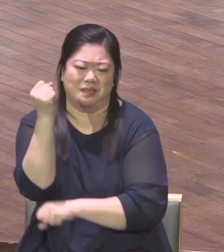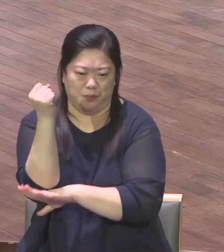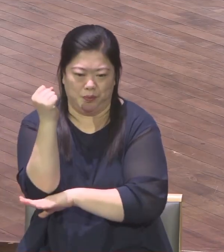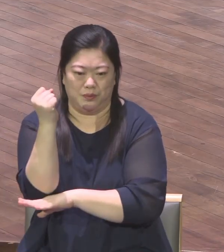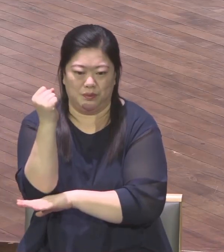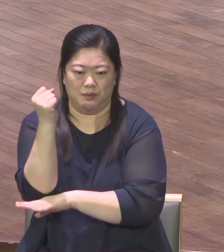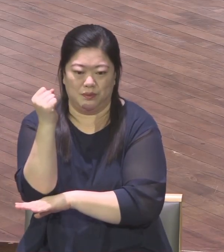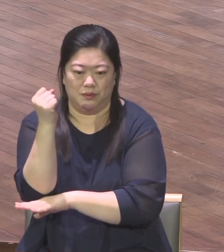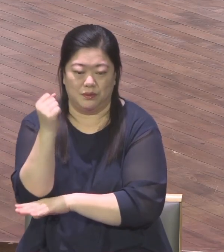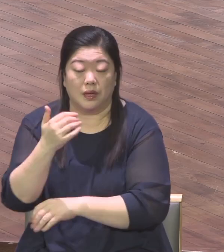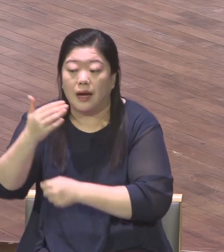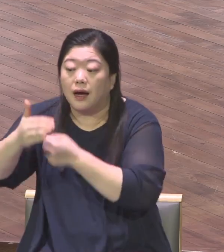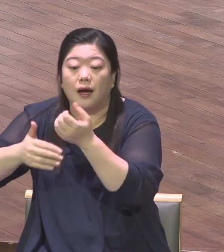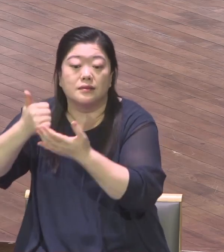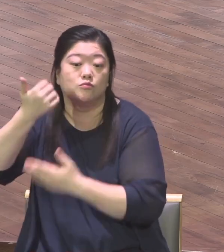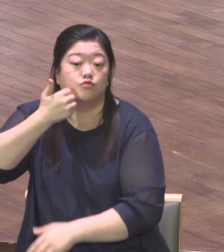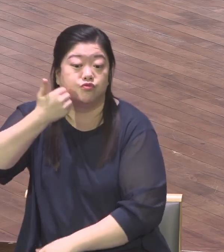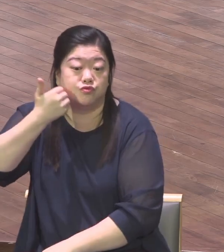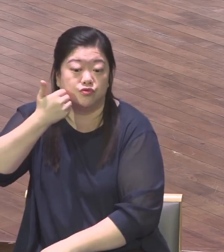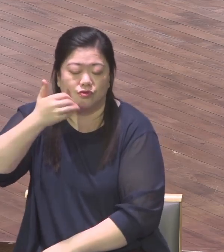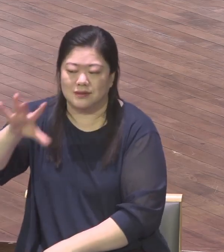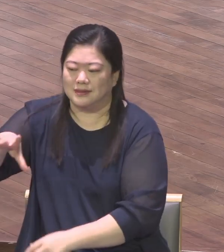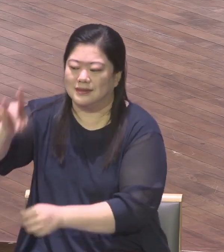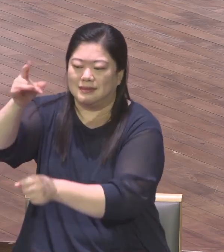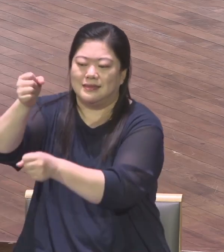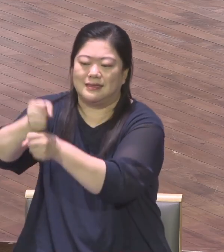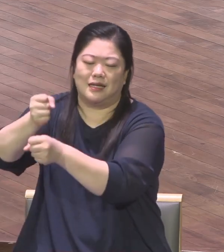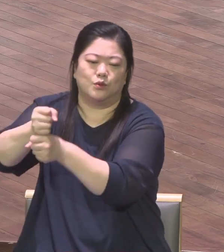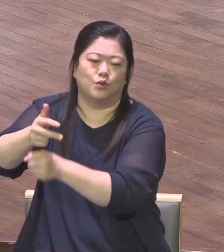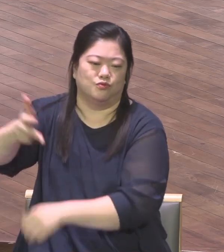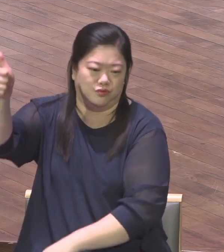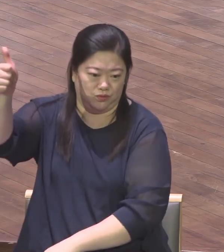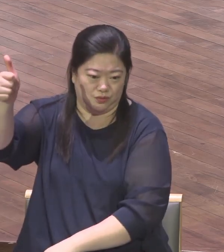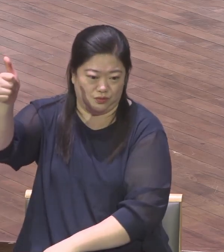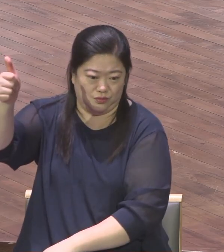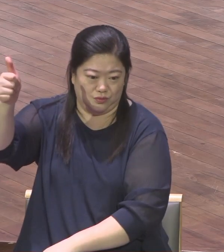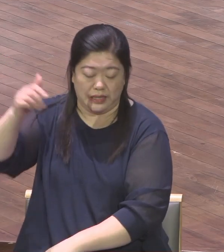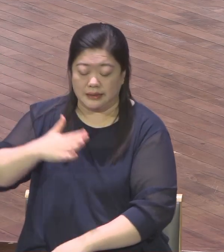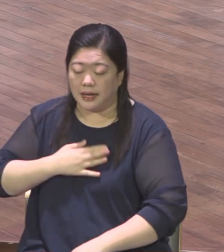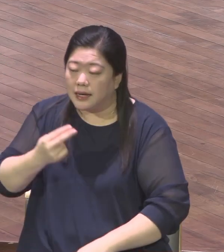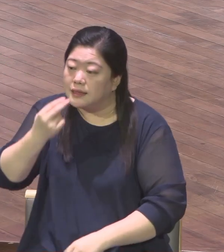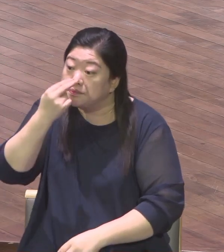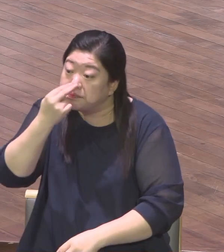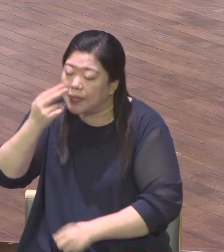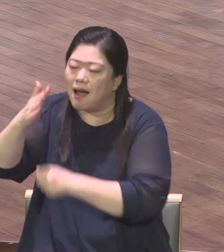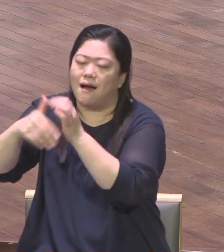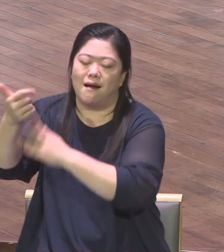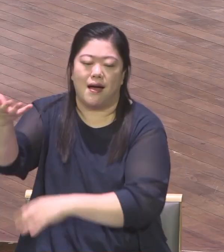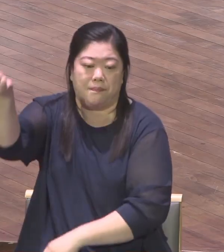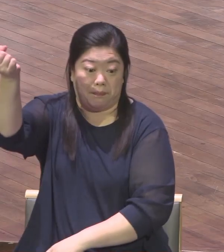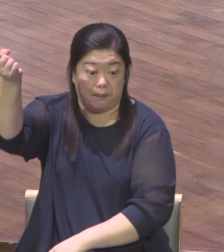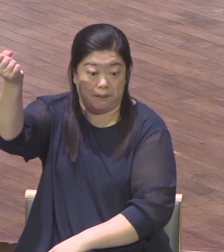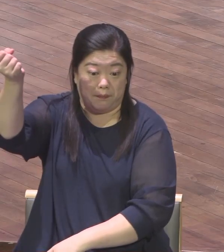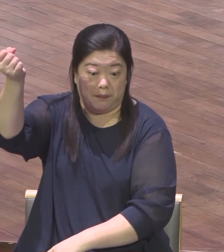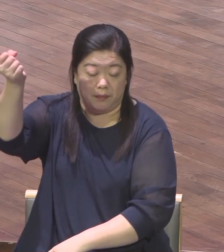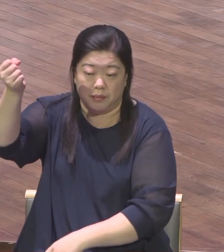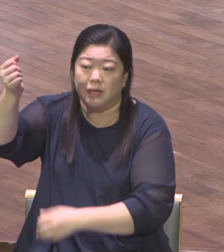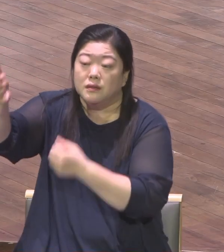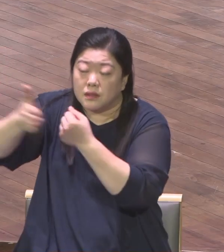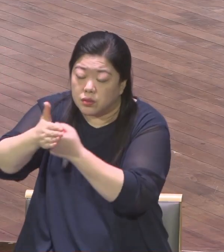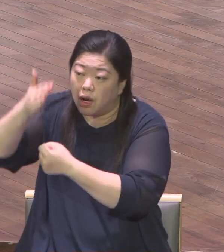하나님은 창조주예요. 하나님은 우리 생명의 주인이에요. 하나님 그분의